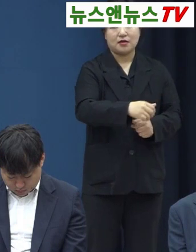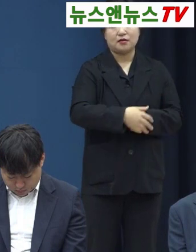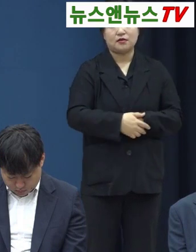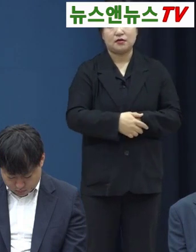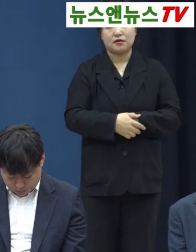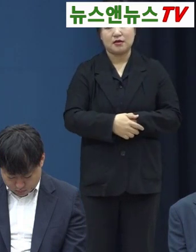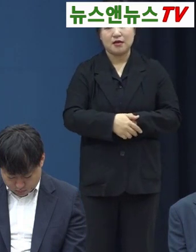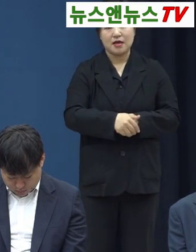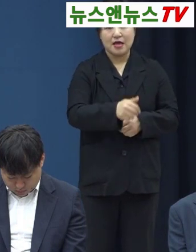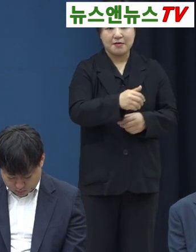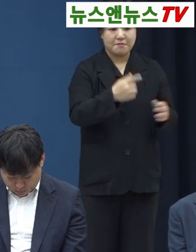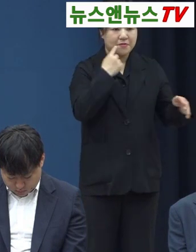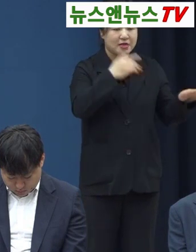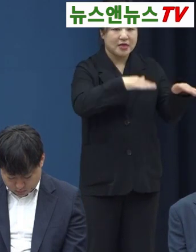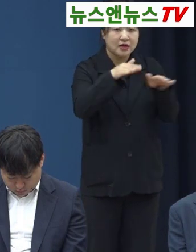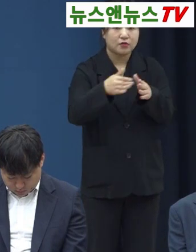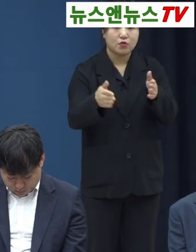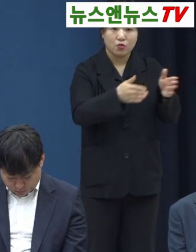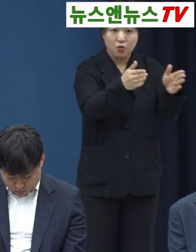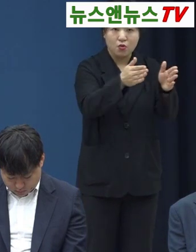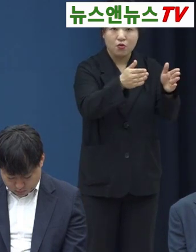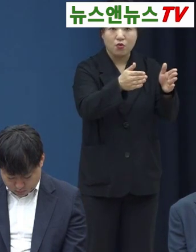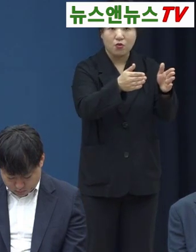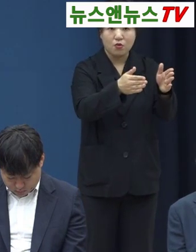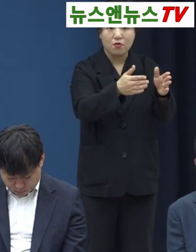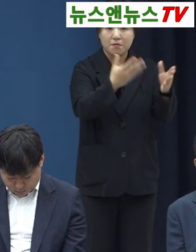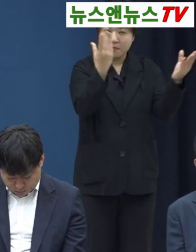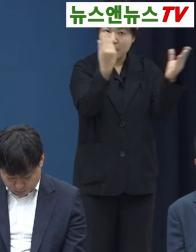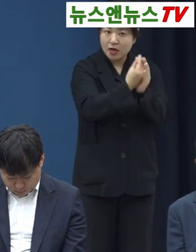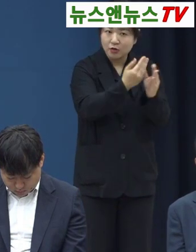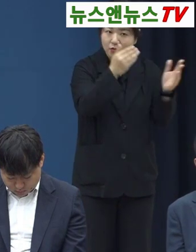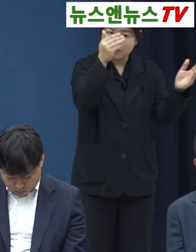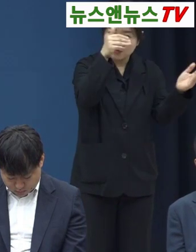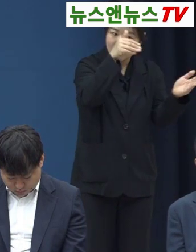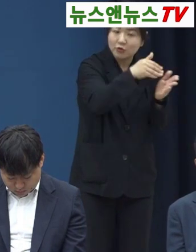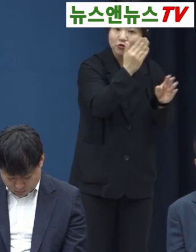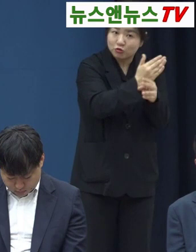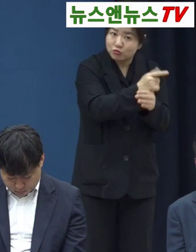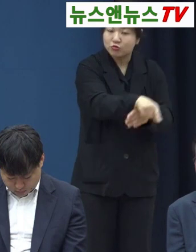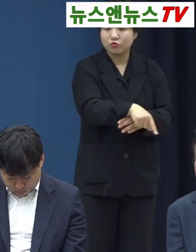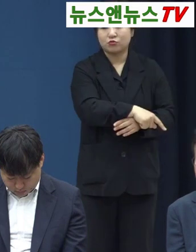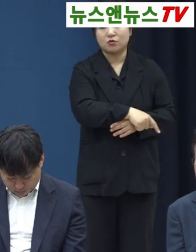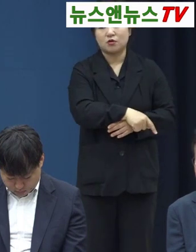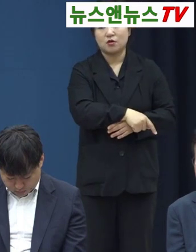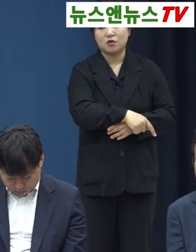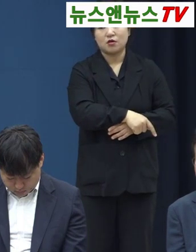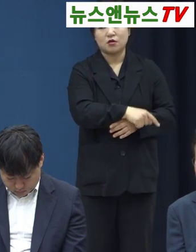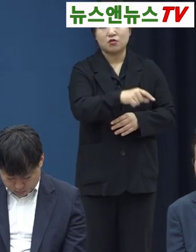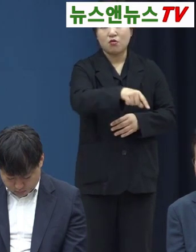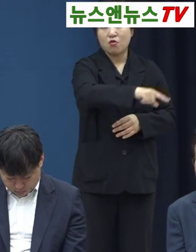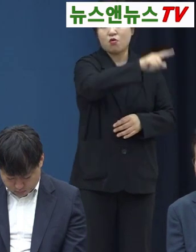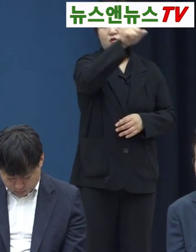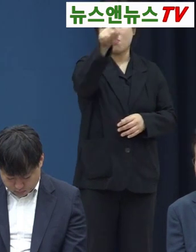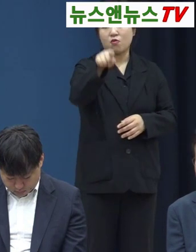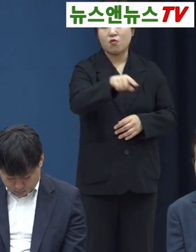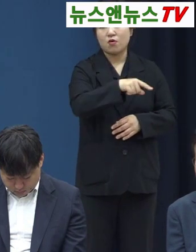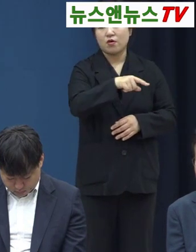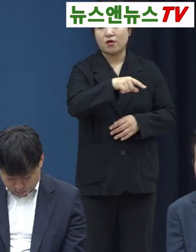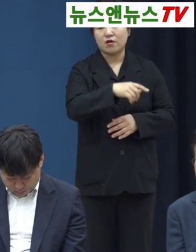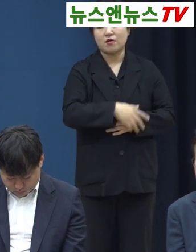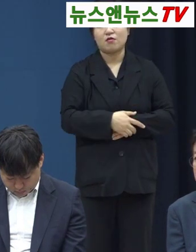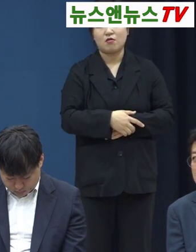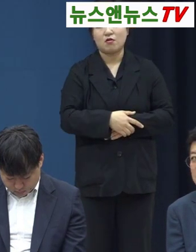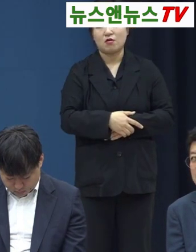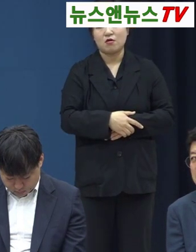지금 해안도로가 지금 거의 준공되고 있죠. 그리고 저 위쪽에서는